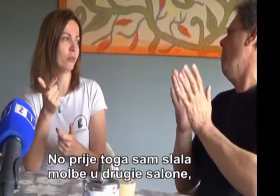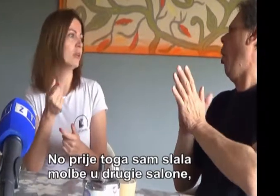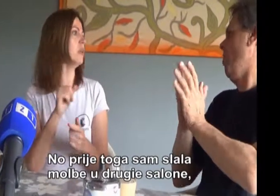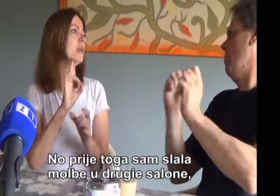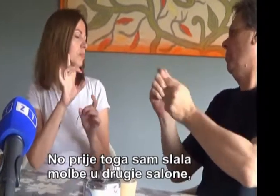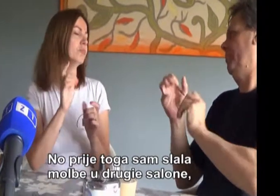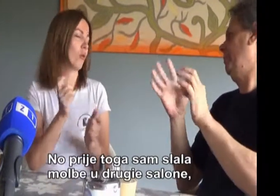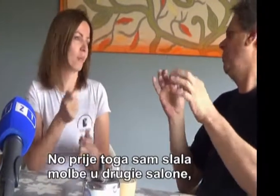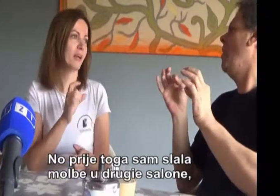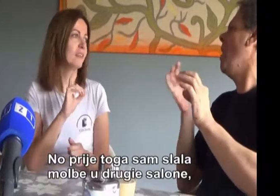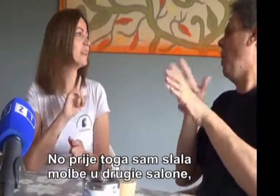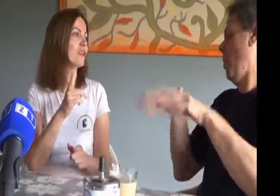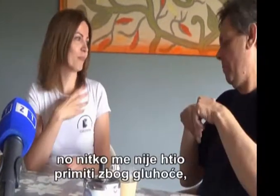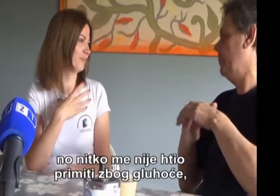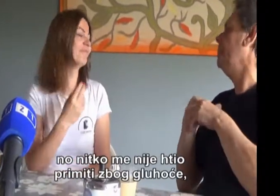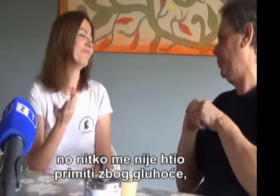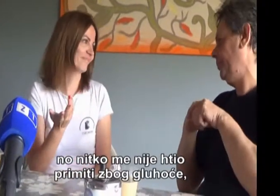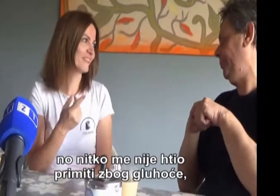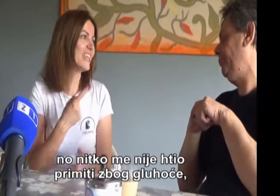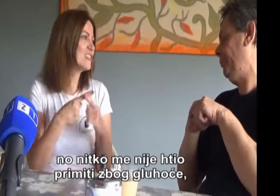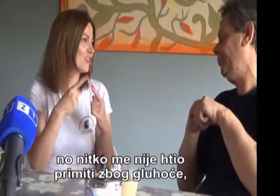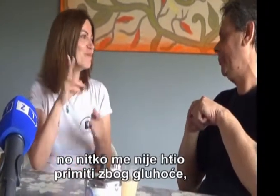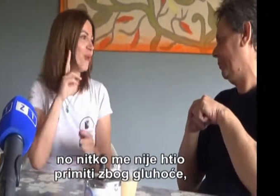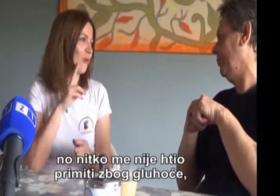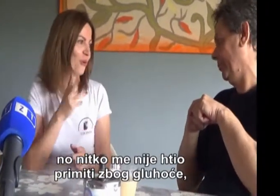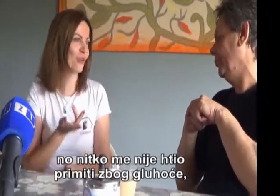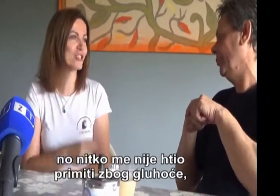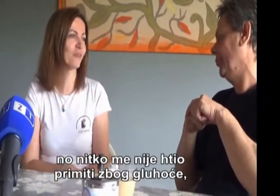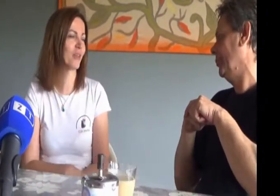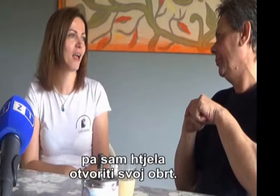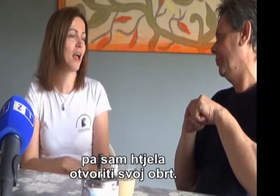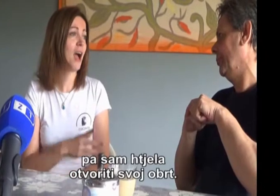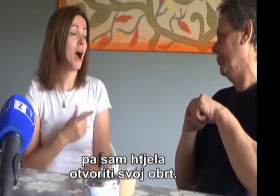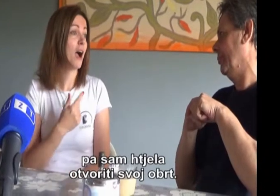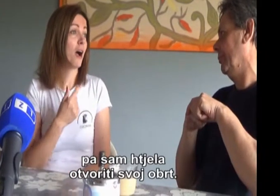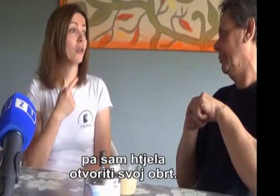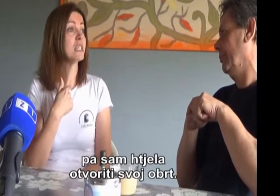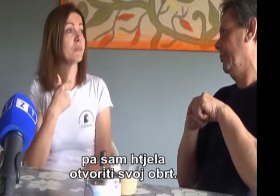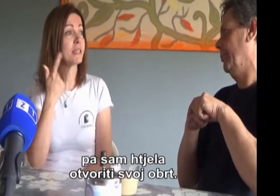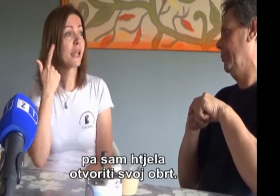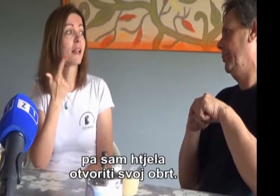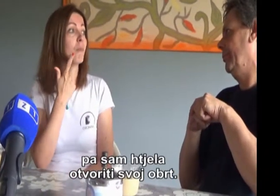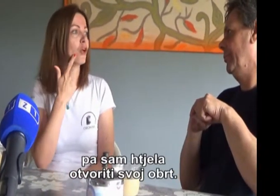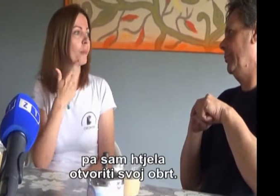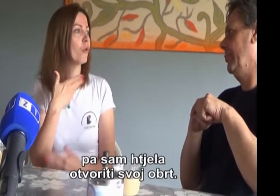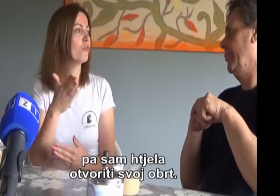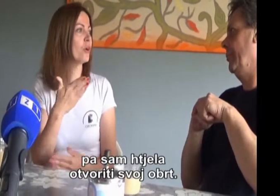salon. Molba, nikad me ništa pokluhao se. Onda sam se sjedla da probam